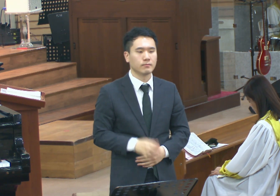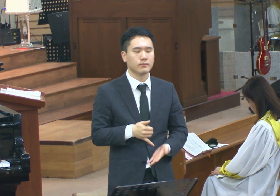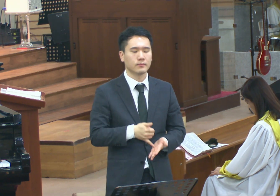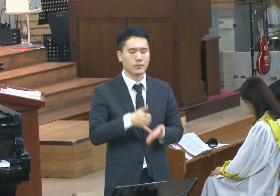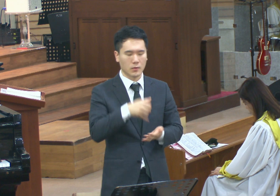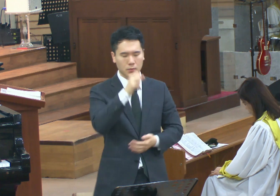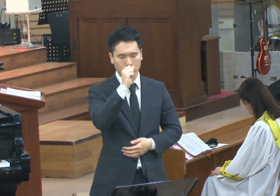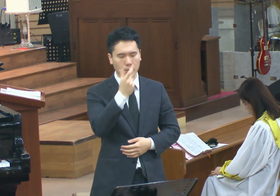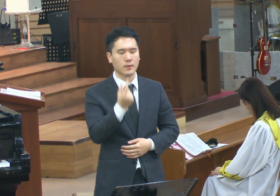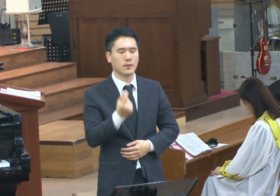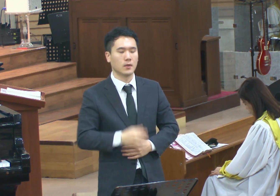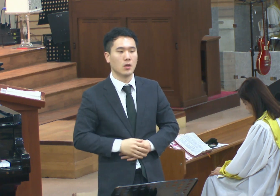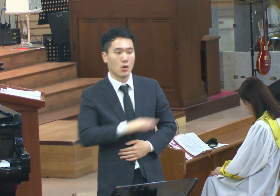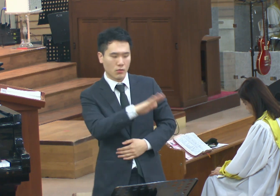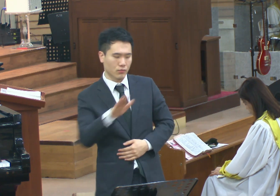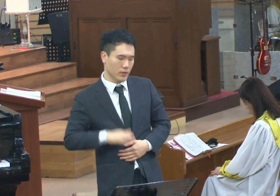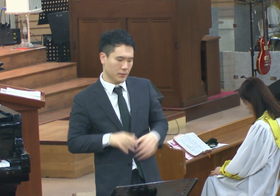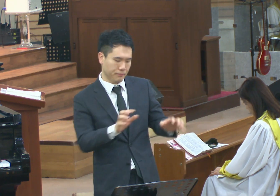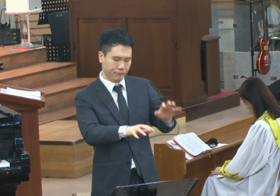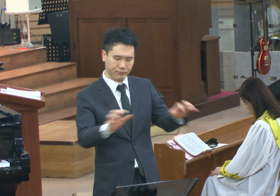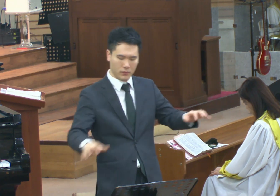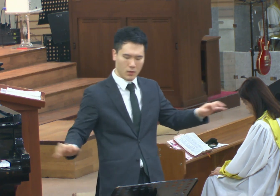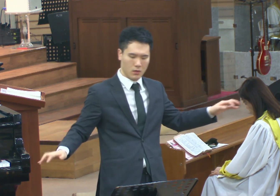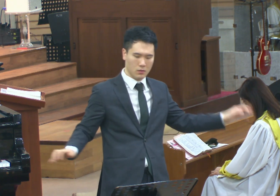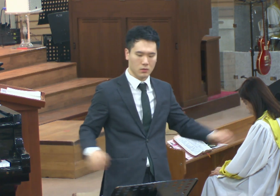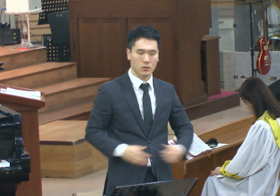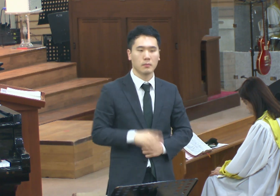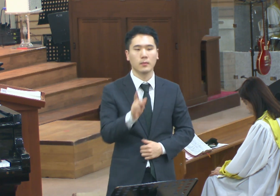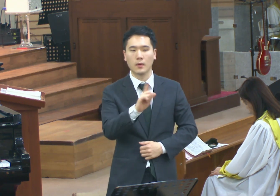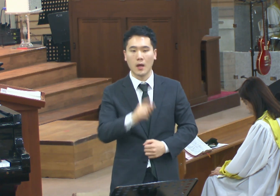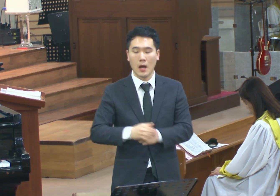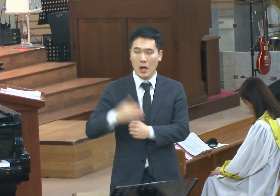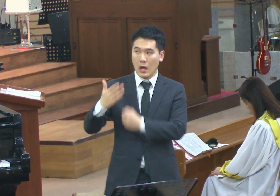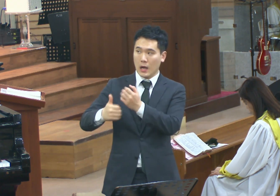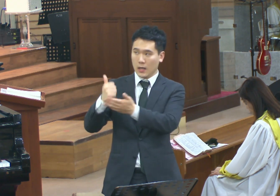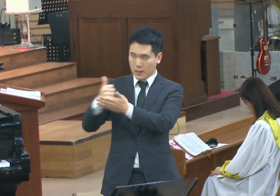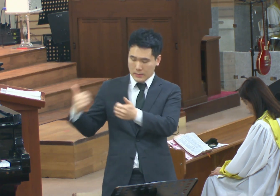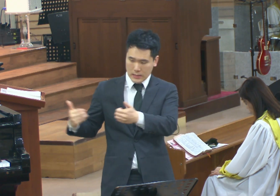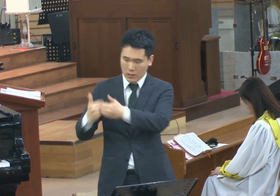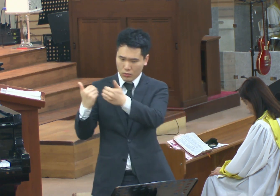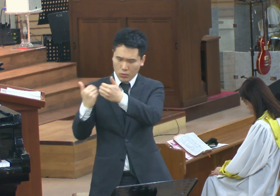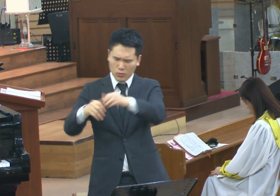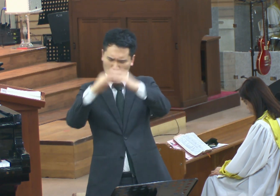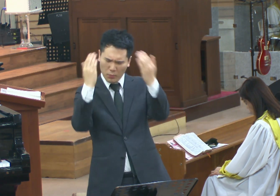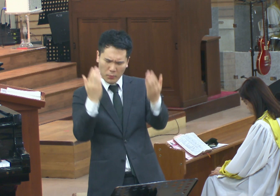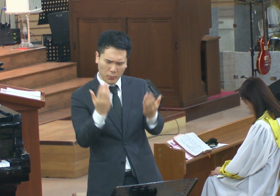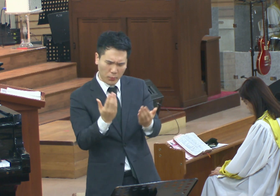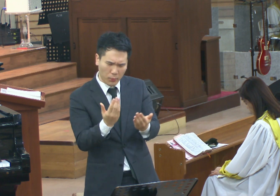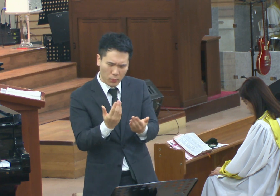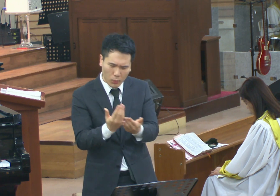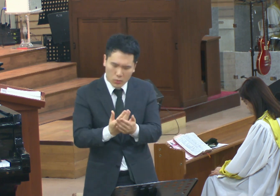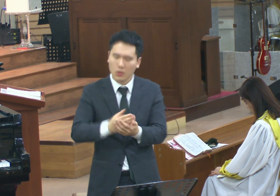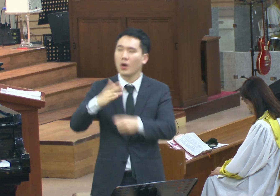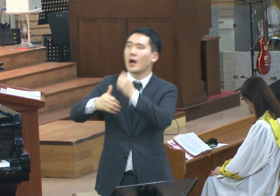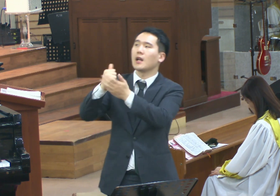우리 주변에는 하나님이 싸우셨고 하나님이 싸우실 것이고 하나님이 모든 것이라고 말하는 분들이 계신데